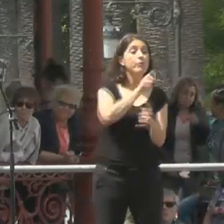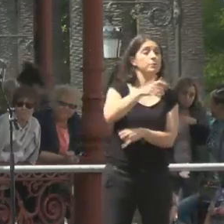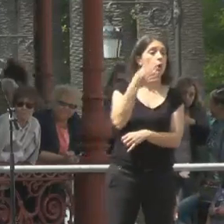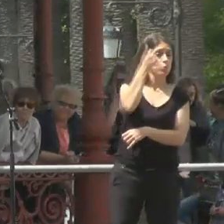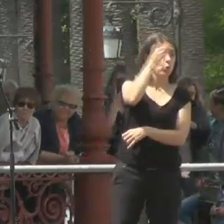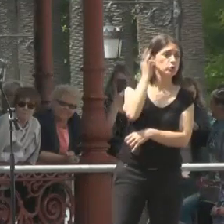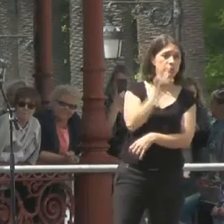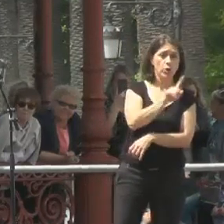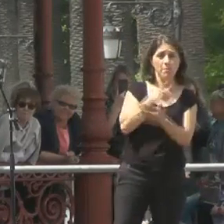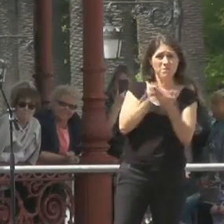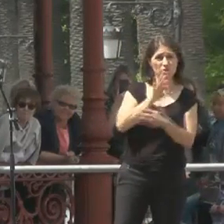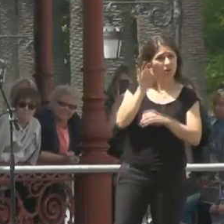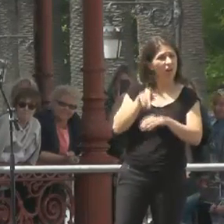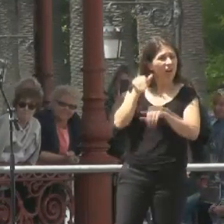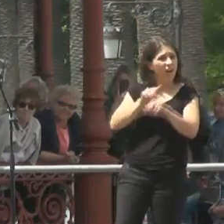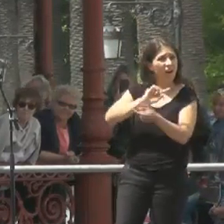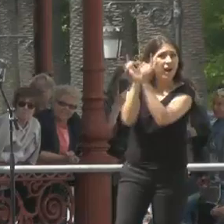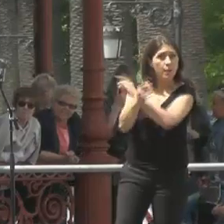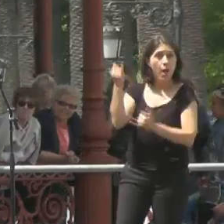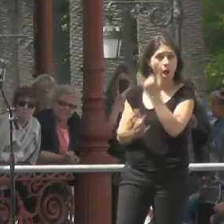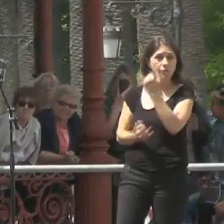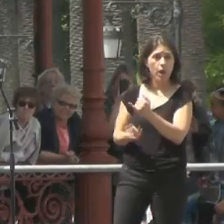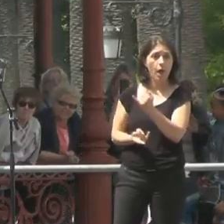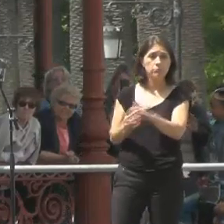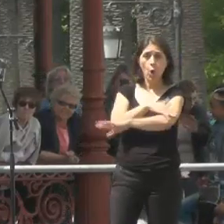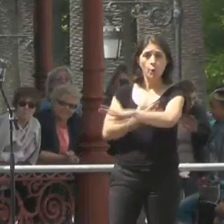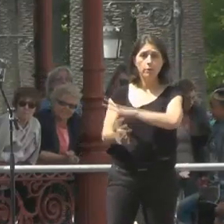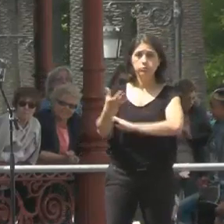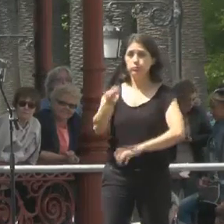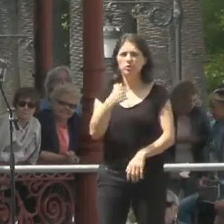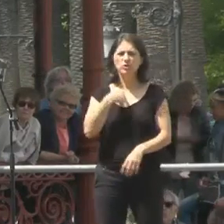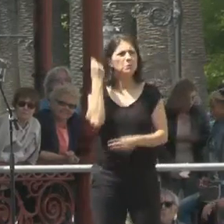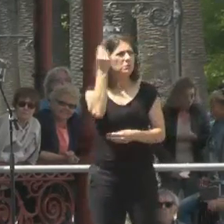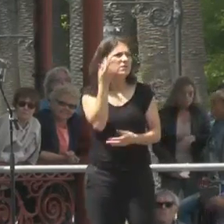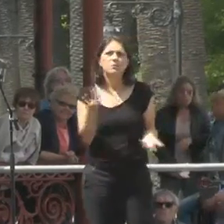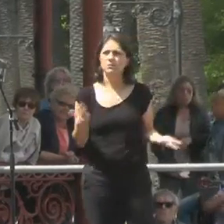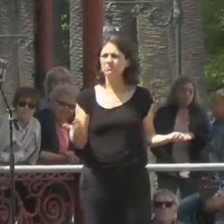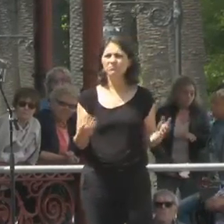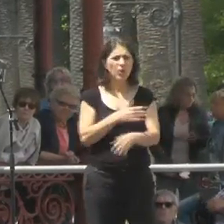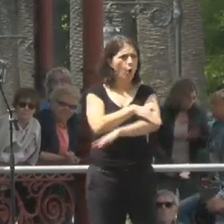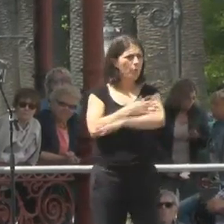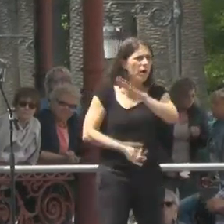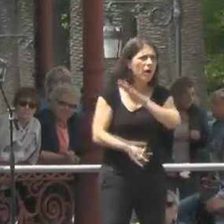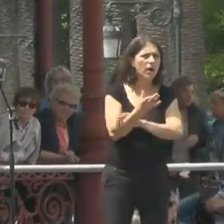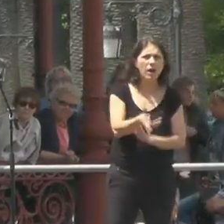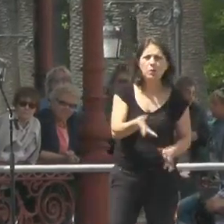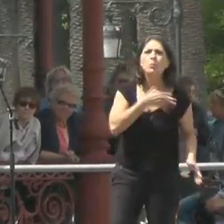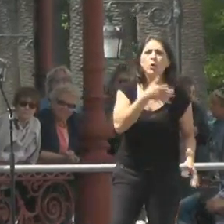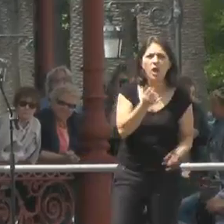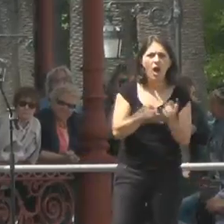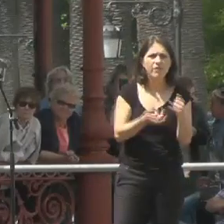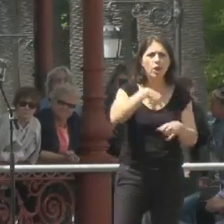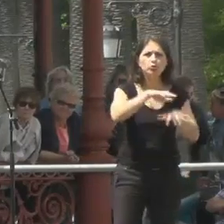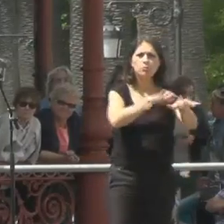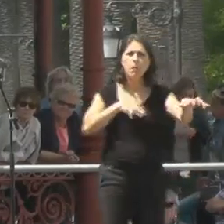que votaron por el cambio, no se ha formado gobierno. Y yo me he preguntado por qué no se ha formado gobierno. ¿Por qué no se forma gobierno si la mayoría queremos